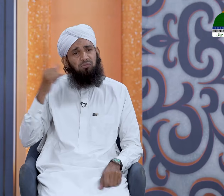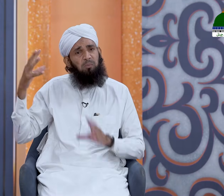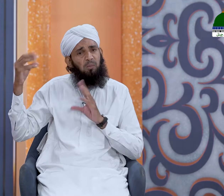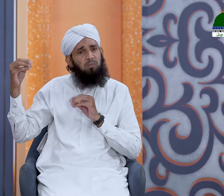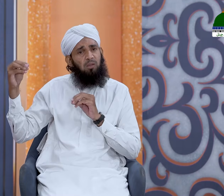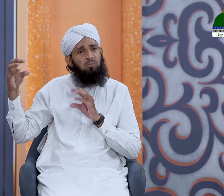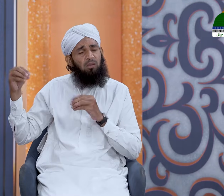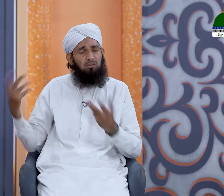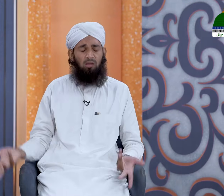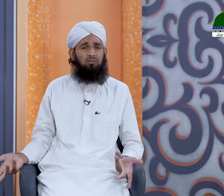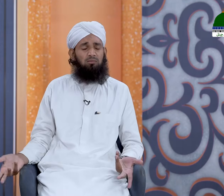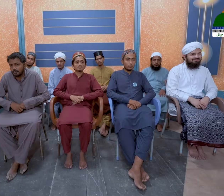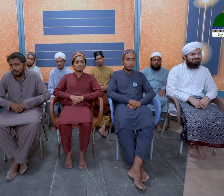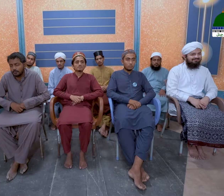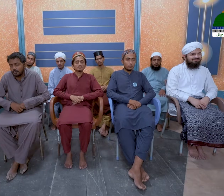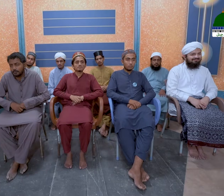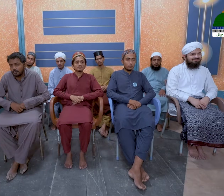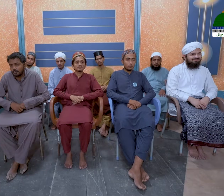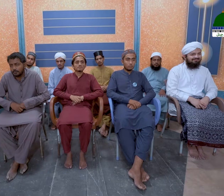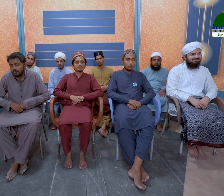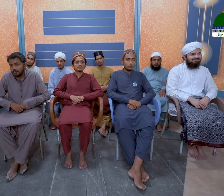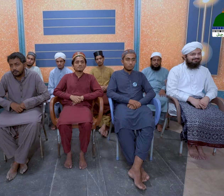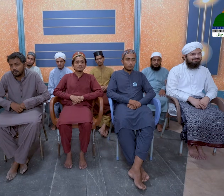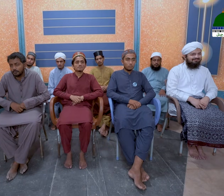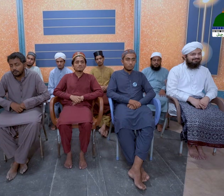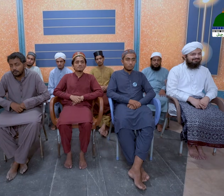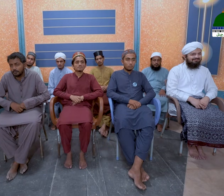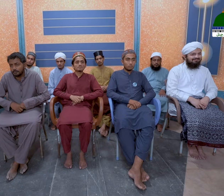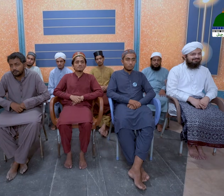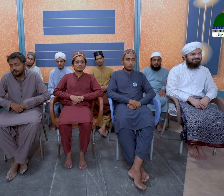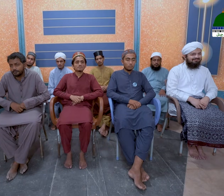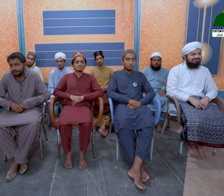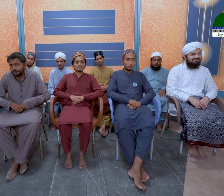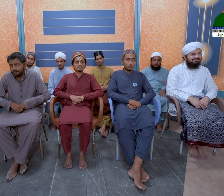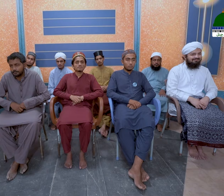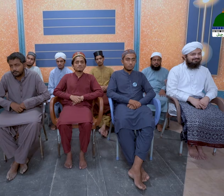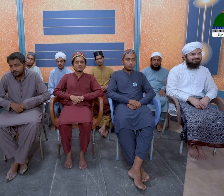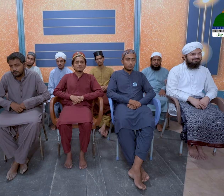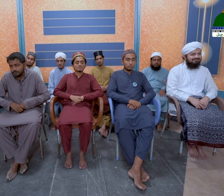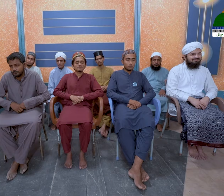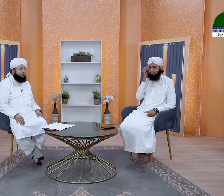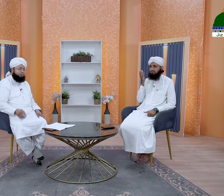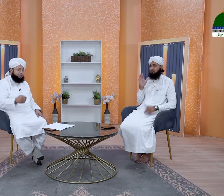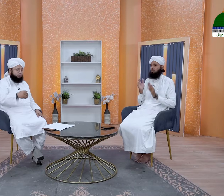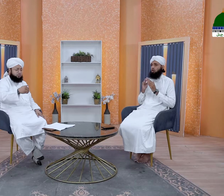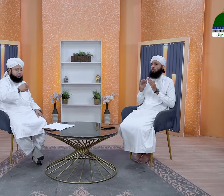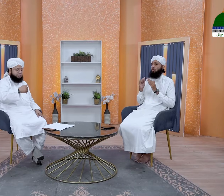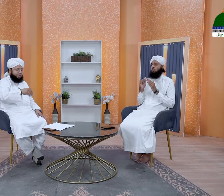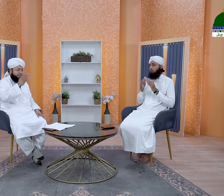سے میرا رابطہ نہیں ہو رہا۔ اب یہ شخص یہ سب اپنے بھائیوں سے معلومات کر کے اپنے گھر سے نکلا اور اپنے دوست جمال کی